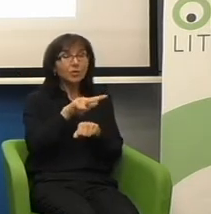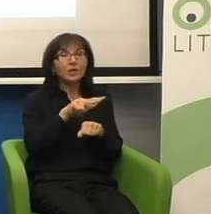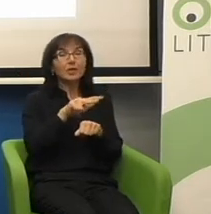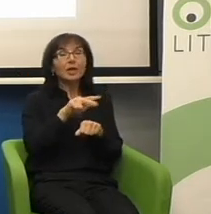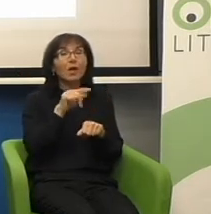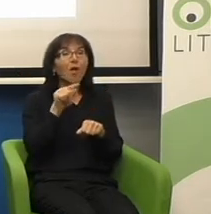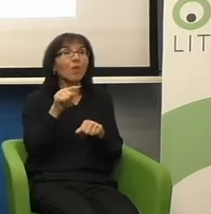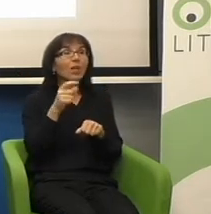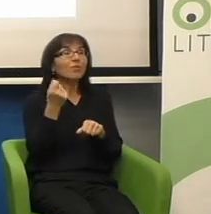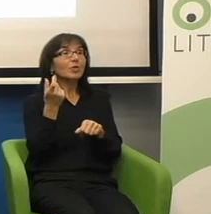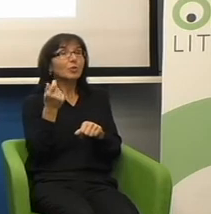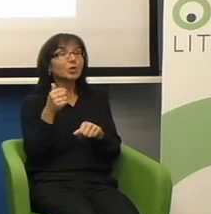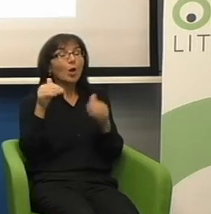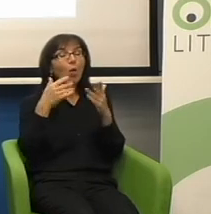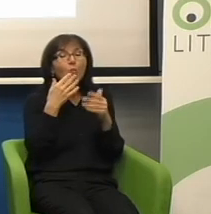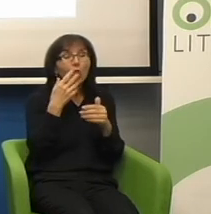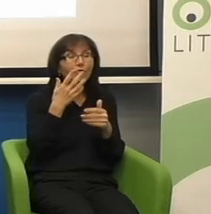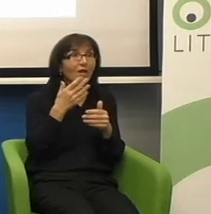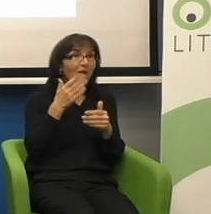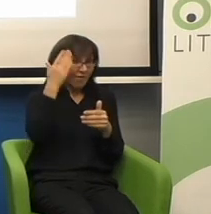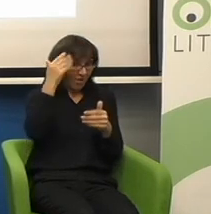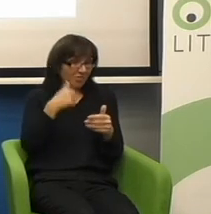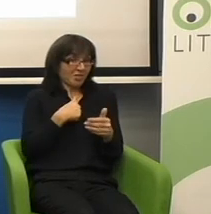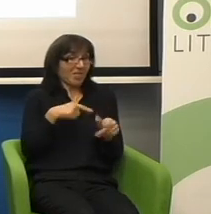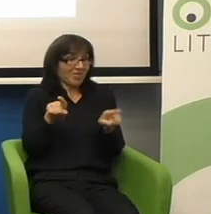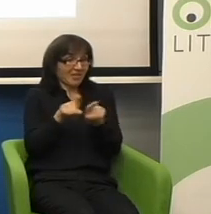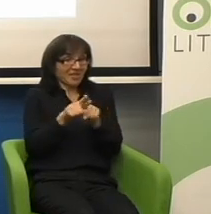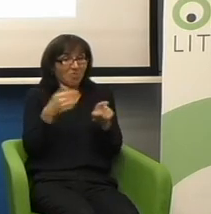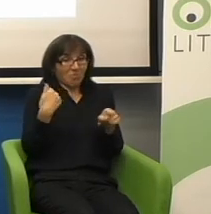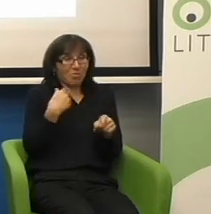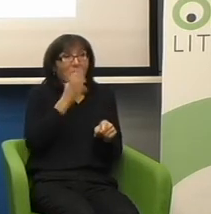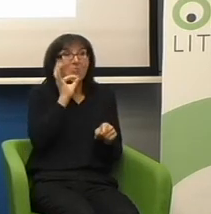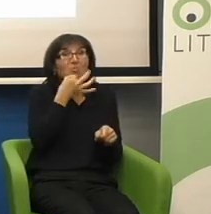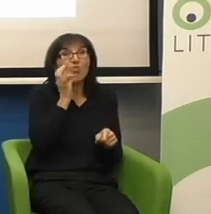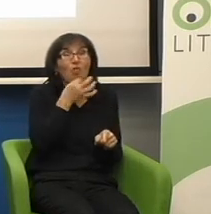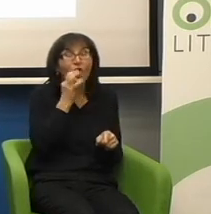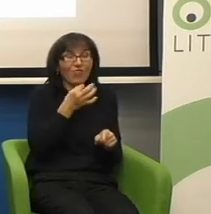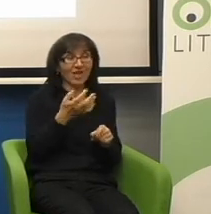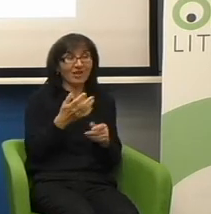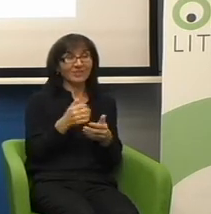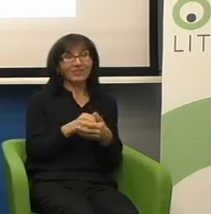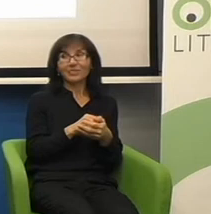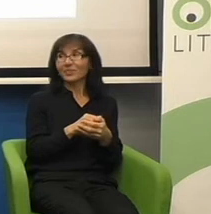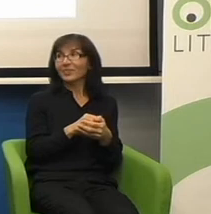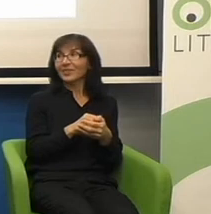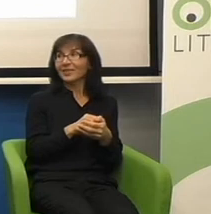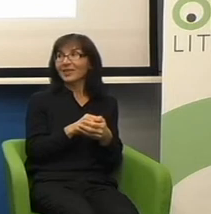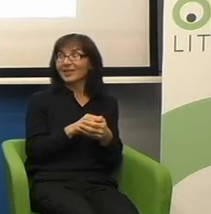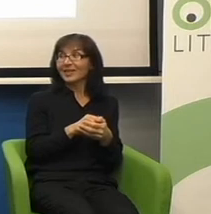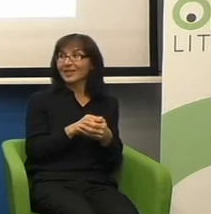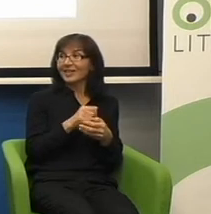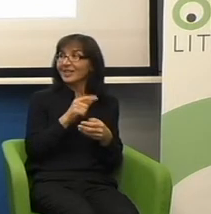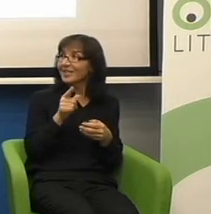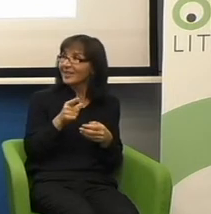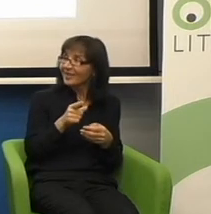swojej rozmówczyni mówi, bo ja też kiedyś byłam młoda. I no, tak, to jest właśnie tak, to zdjęcie. Tak. To ja do tego wątku też